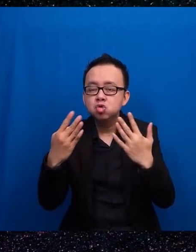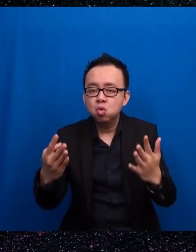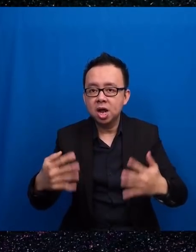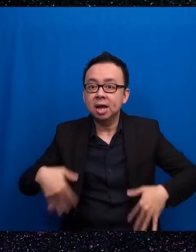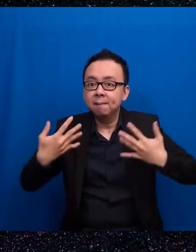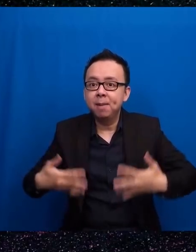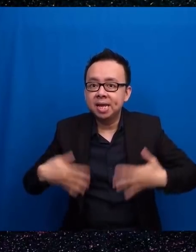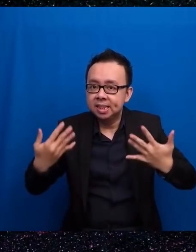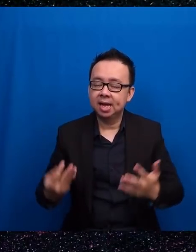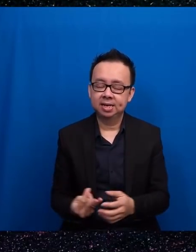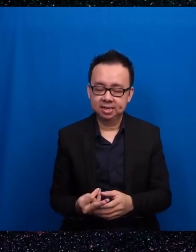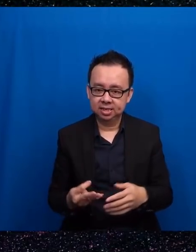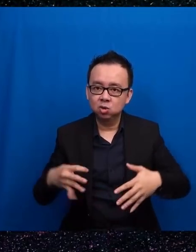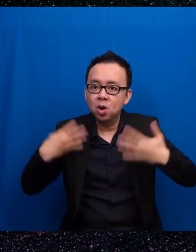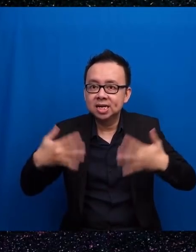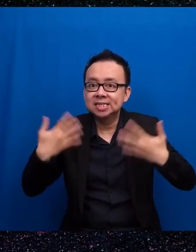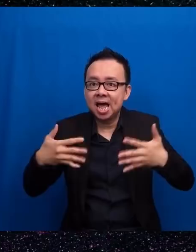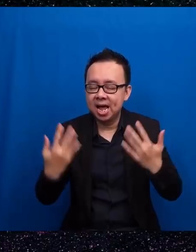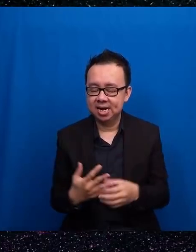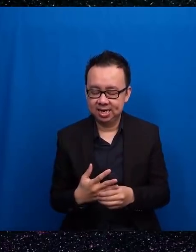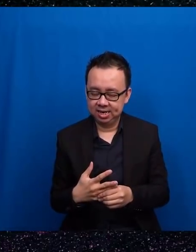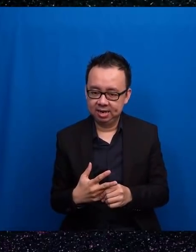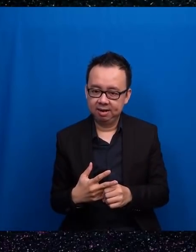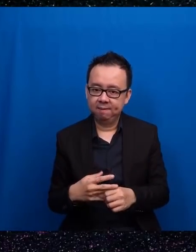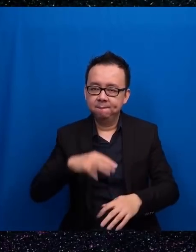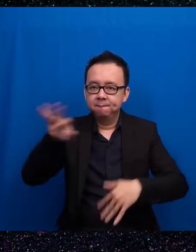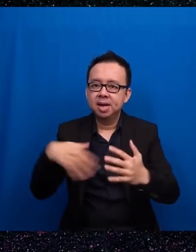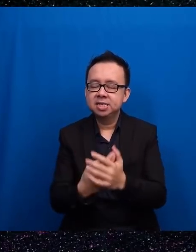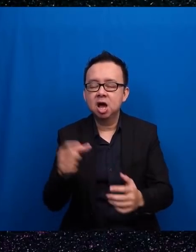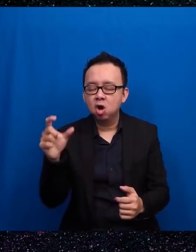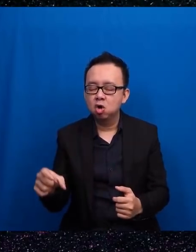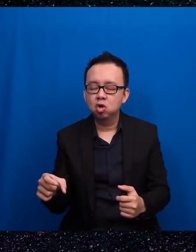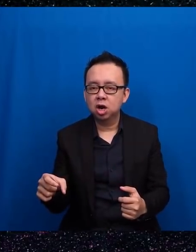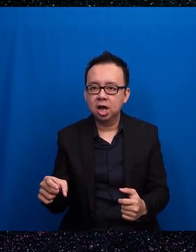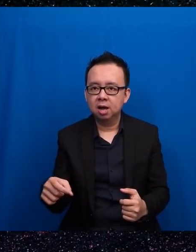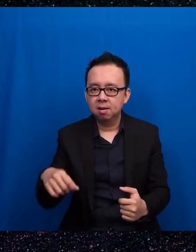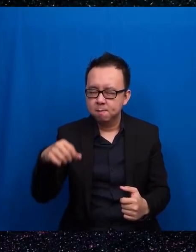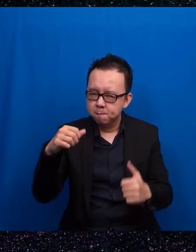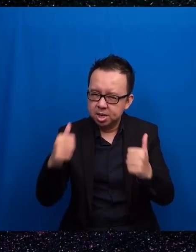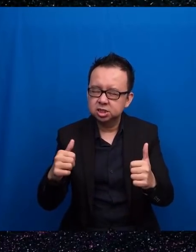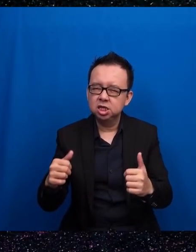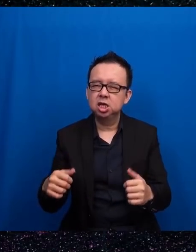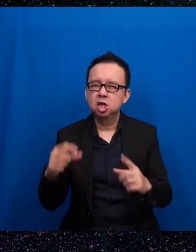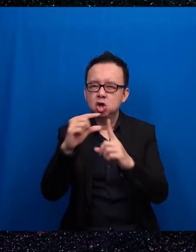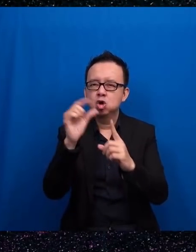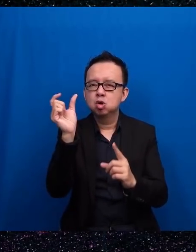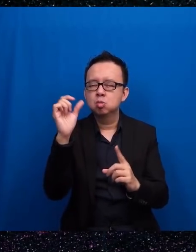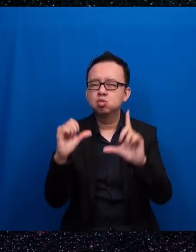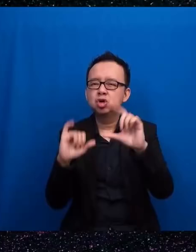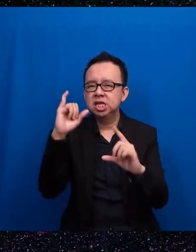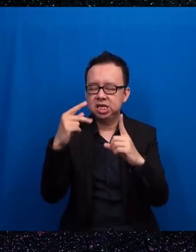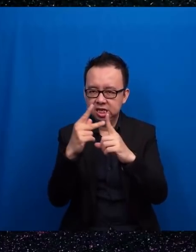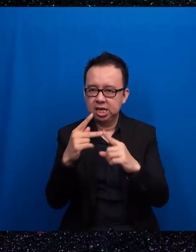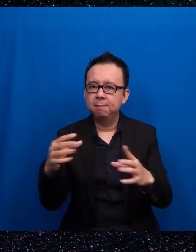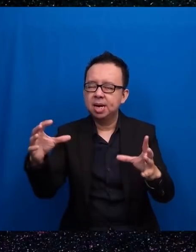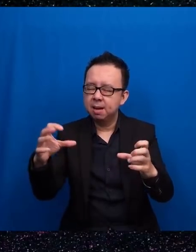masa-masa COVID-19 ini. Banyak orang akan pulih. Memperoleh kembali